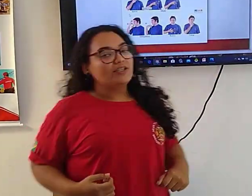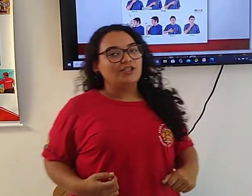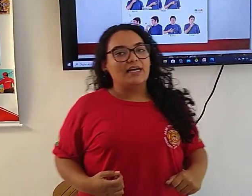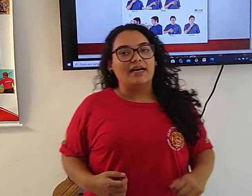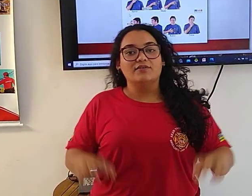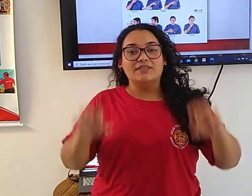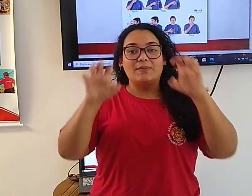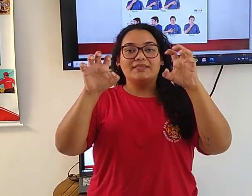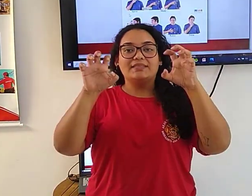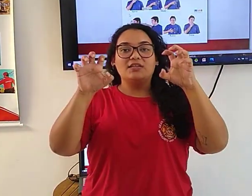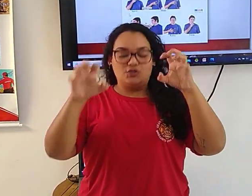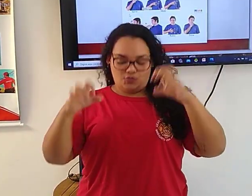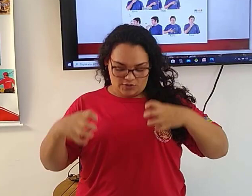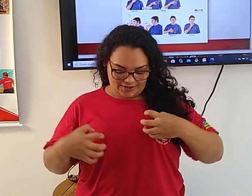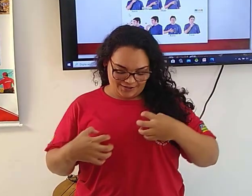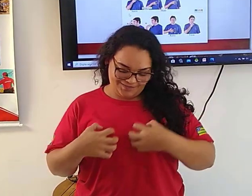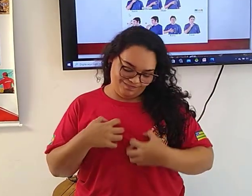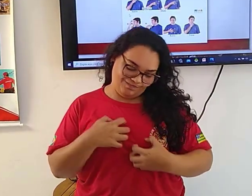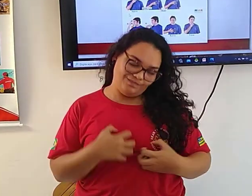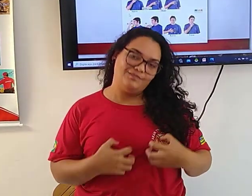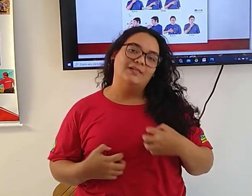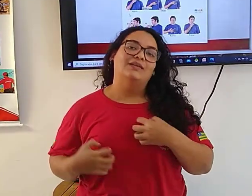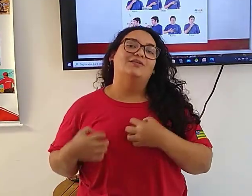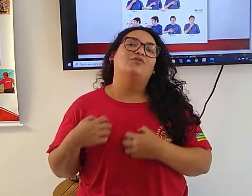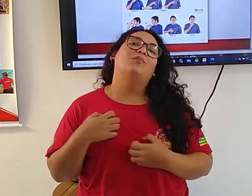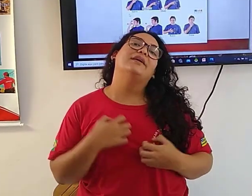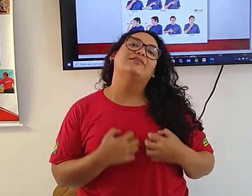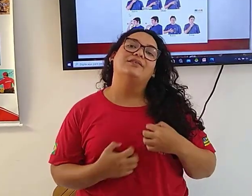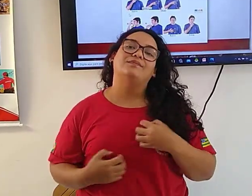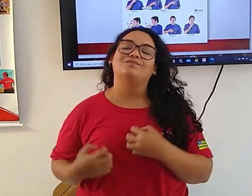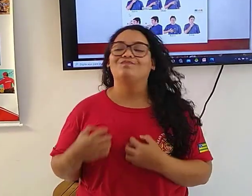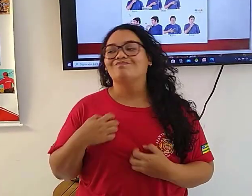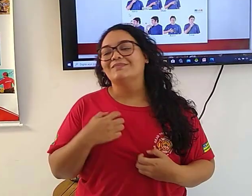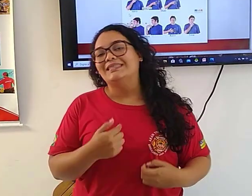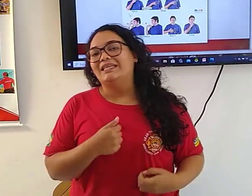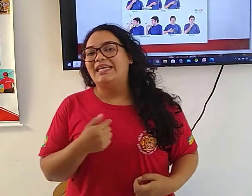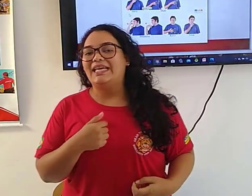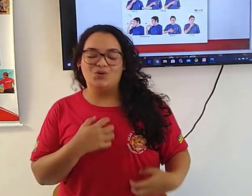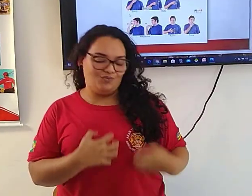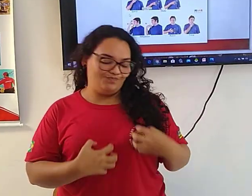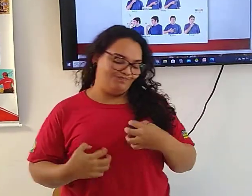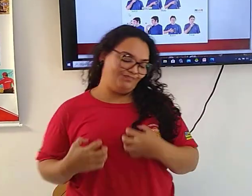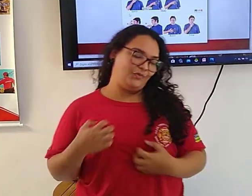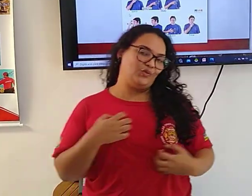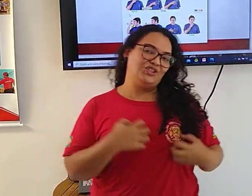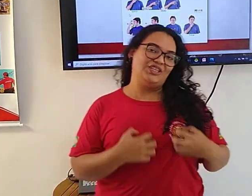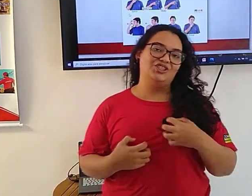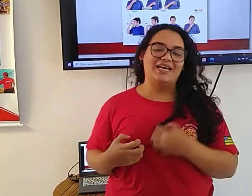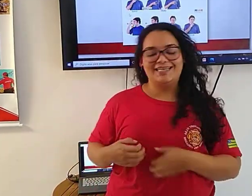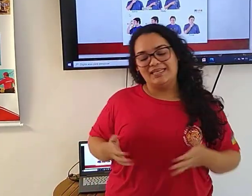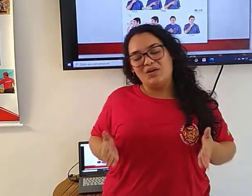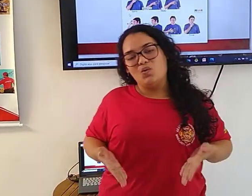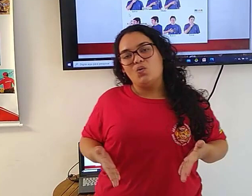chatear. Você vai passar as unhas no peito e eu tô chateada